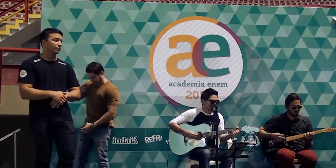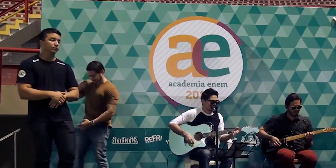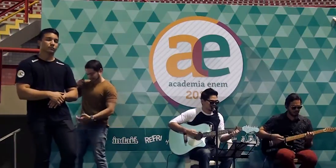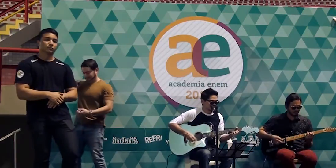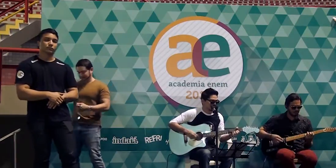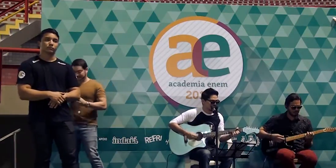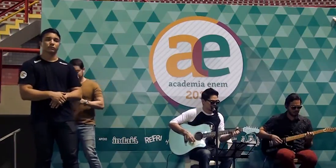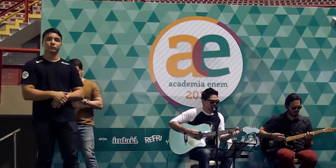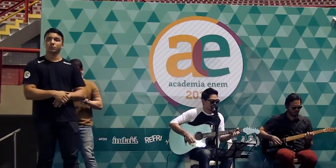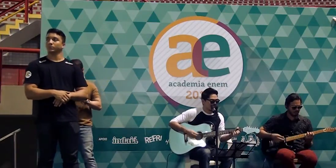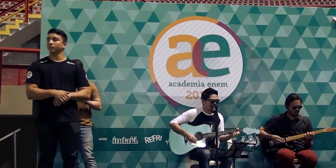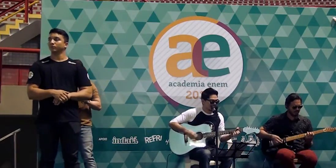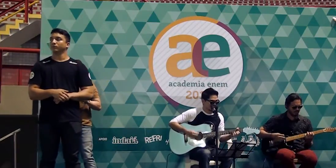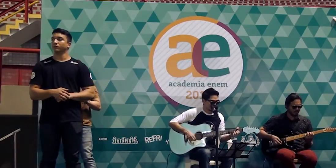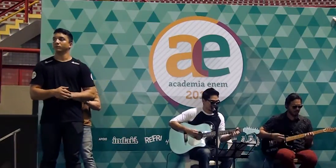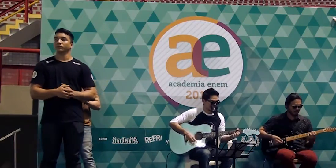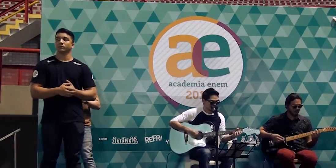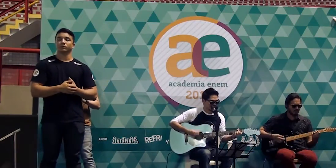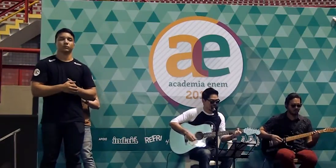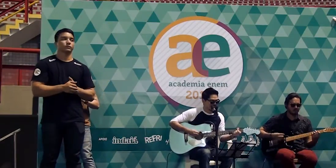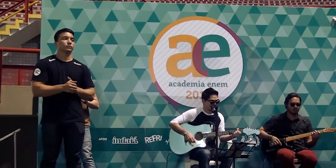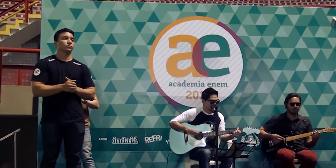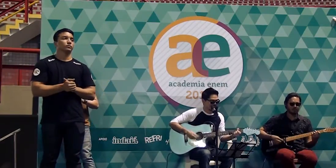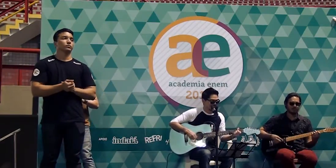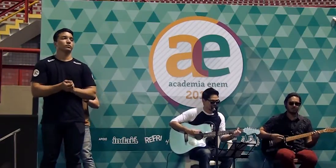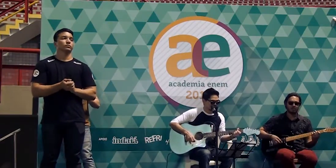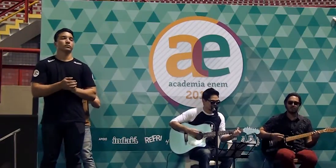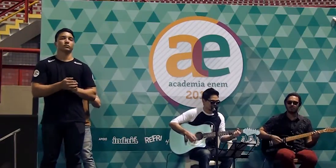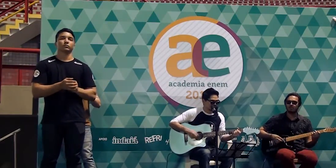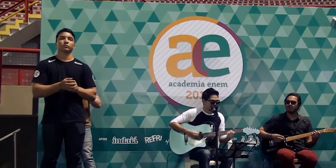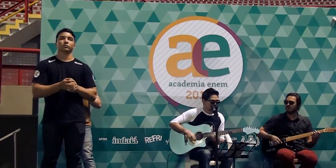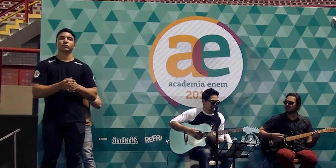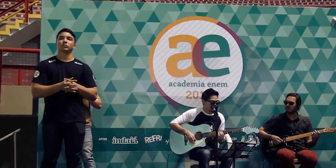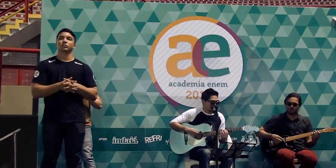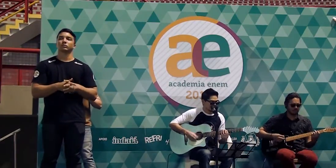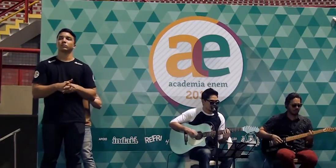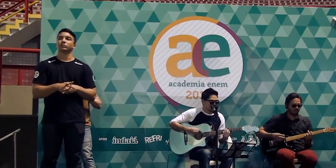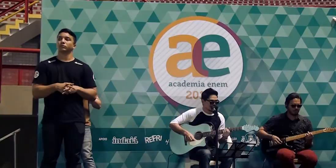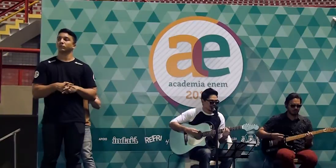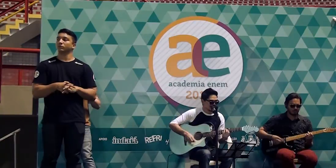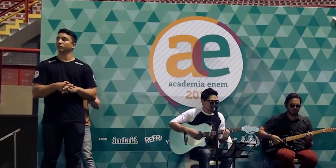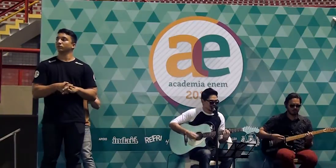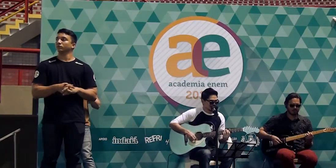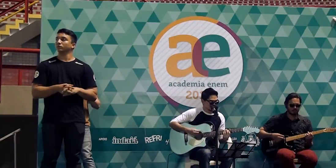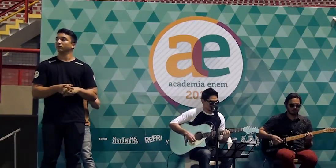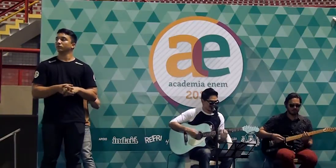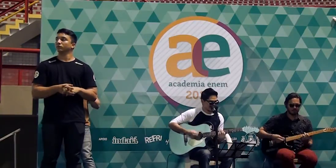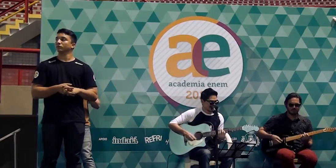Até quando